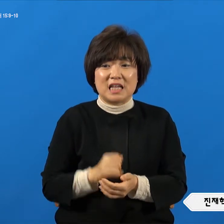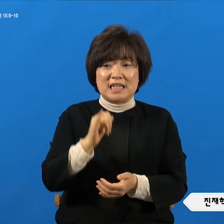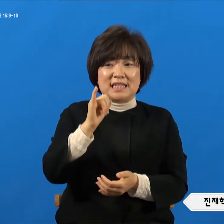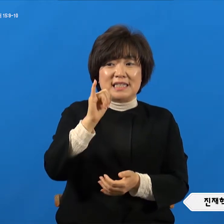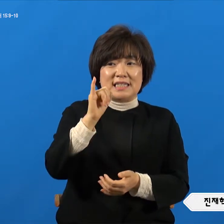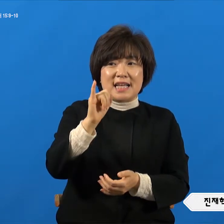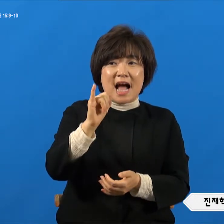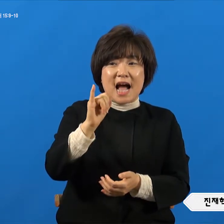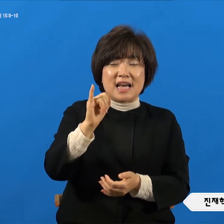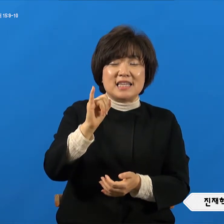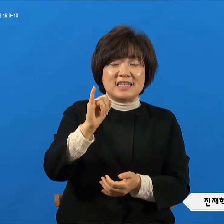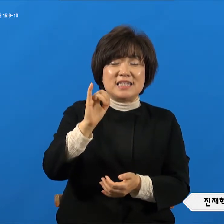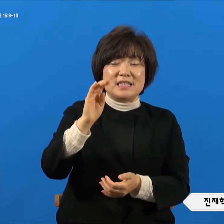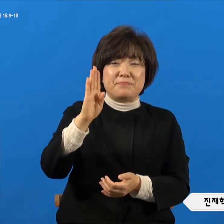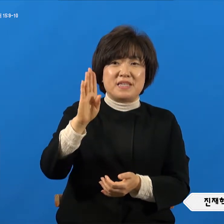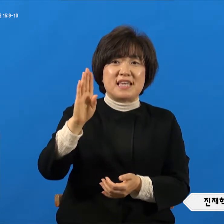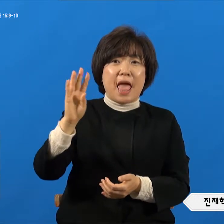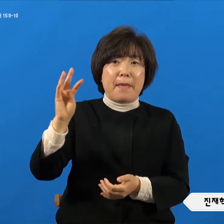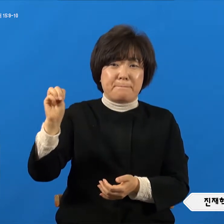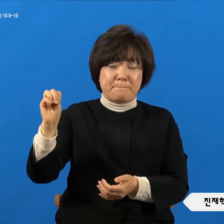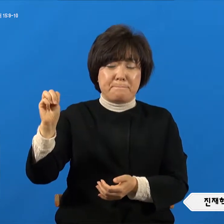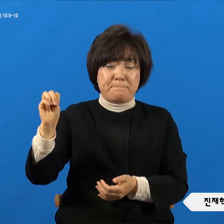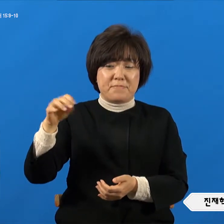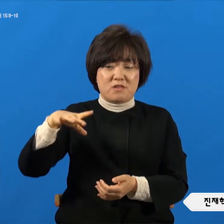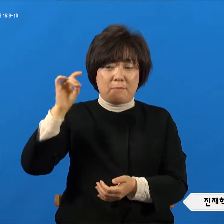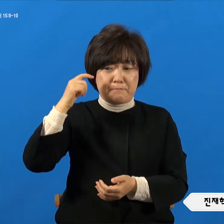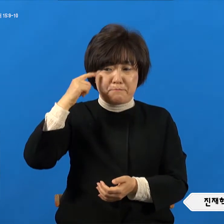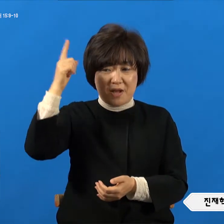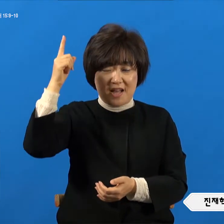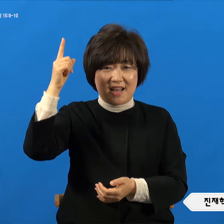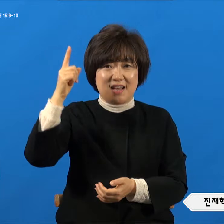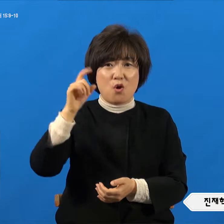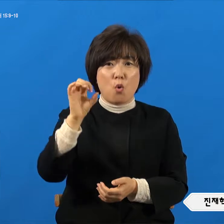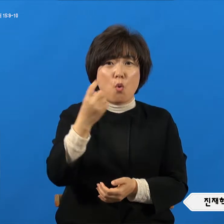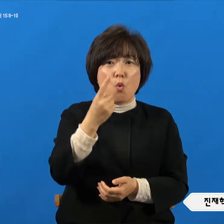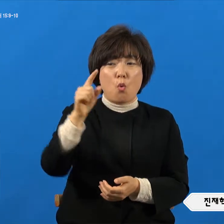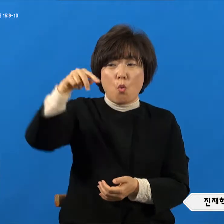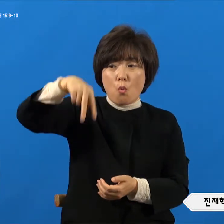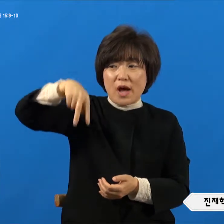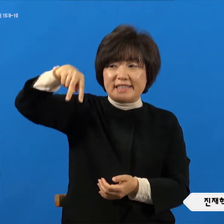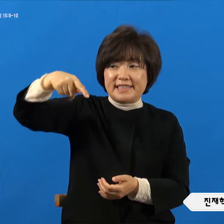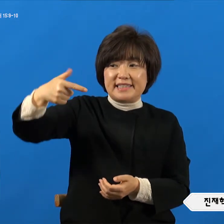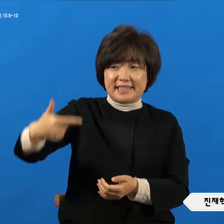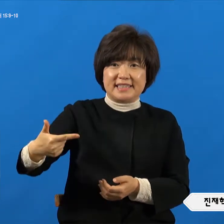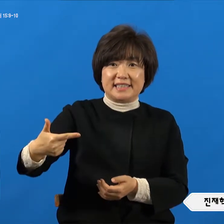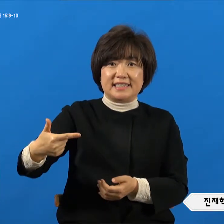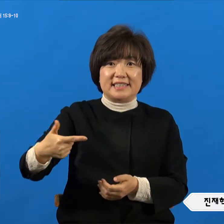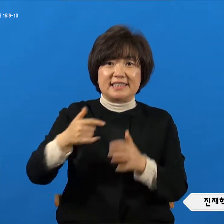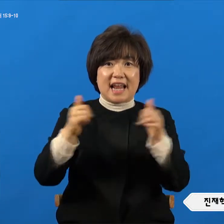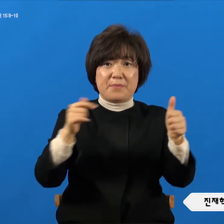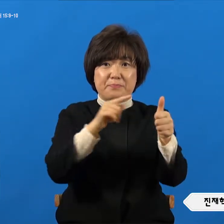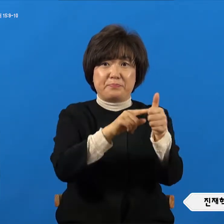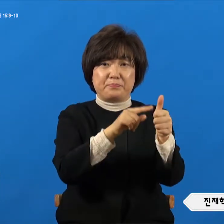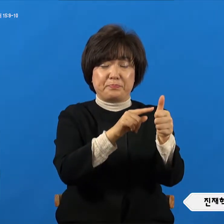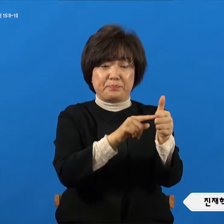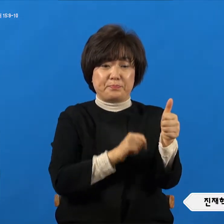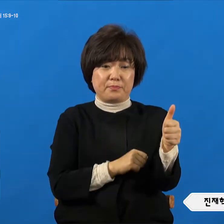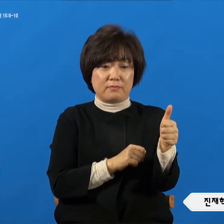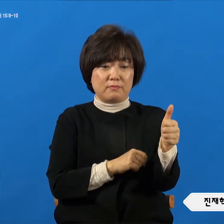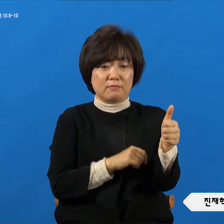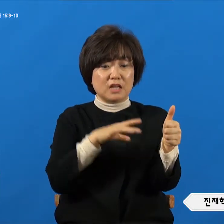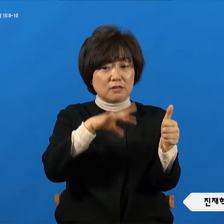IBM을 처음 창시했던 왓슨이라는 분이 있습니다. 이 타마스 왓슨을 보니까